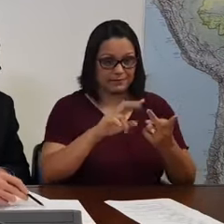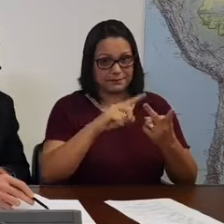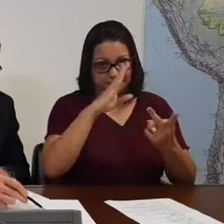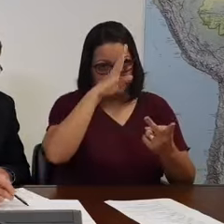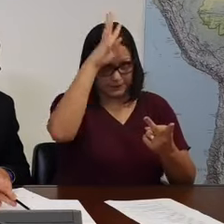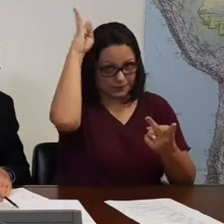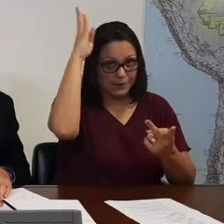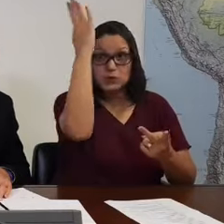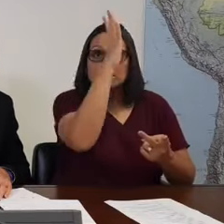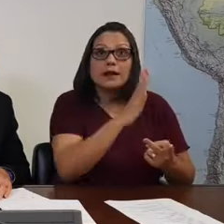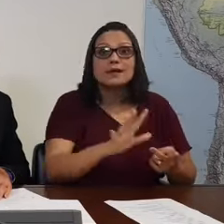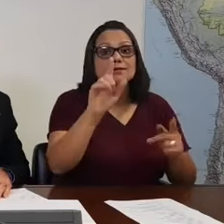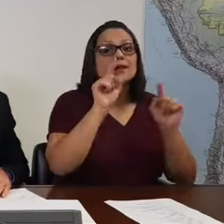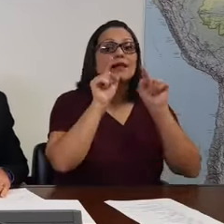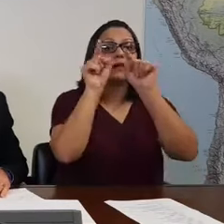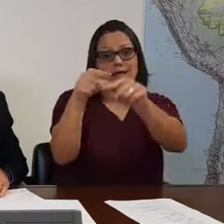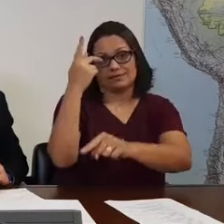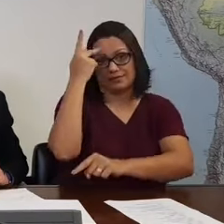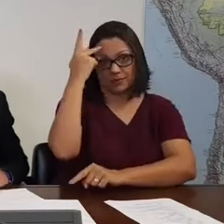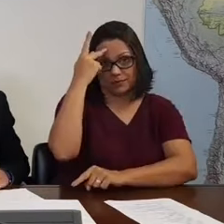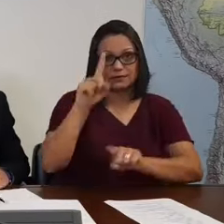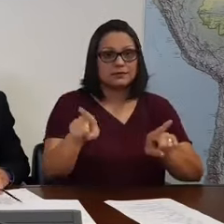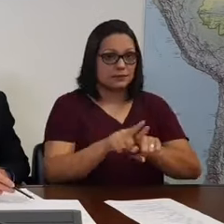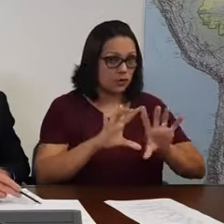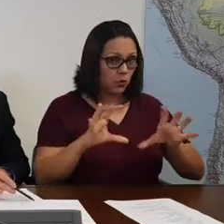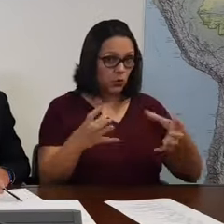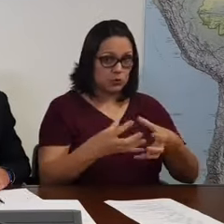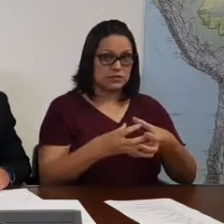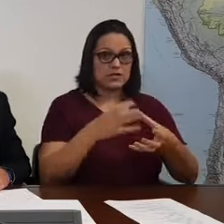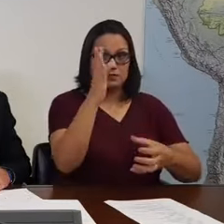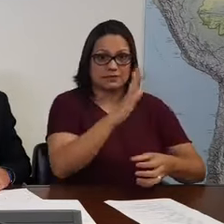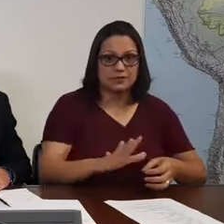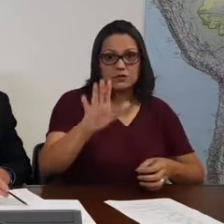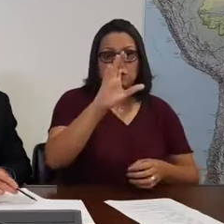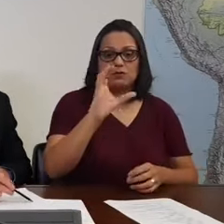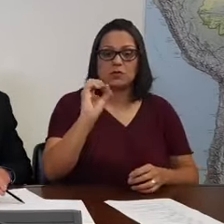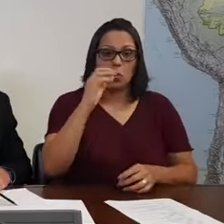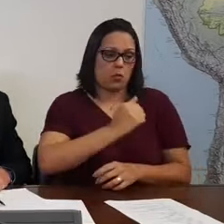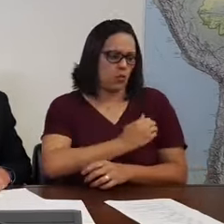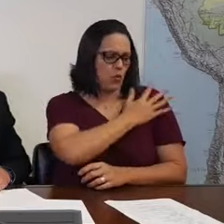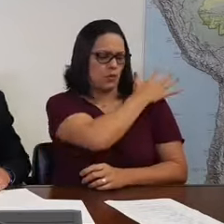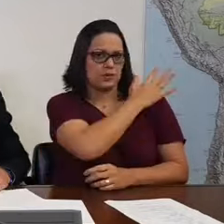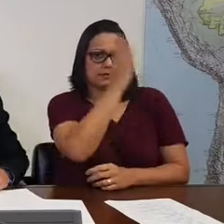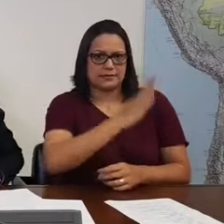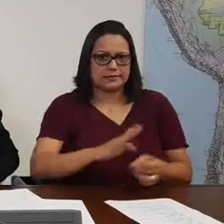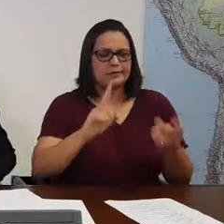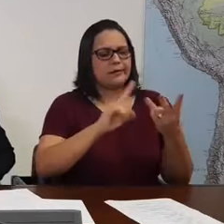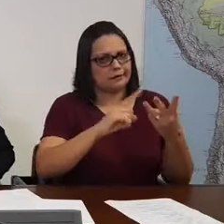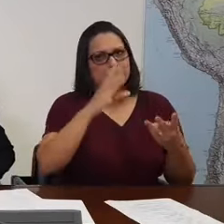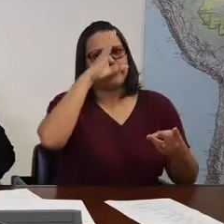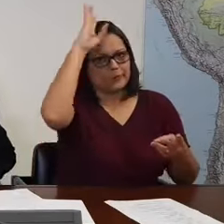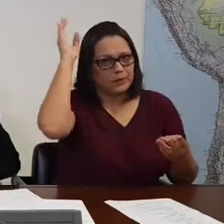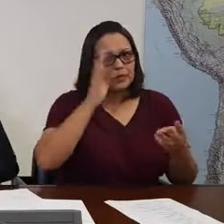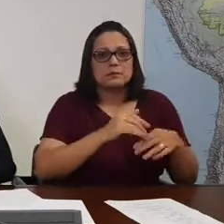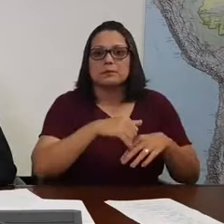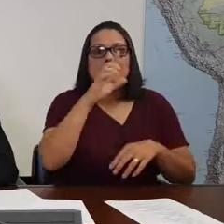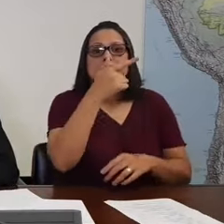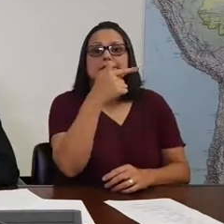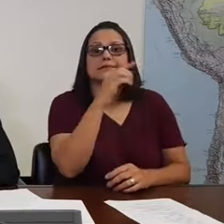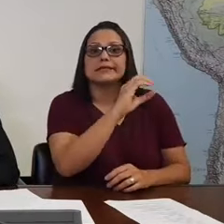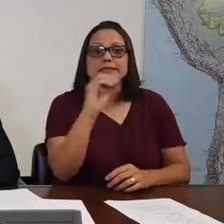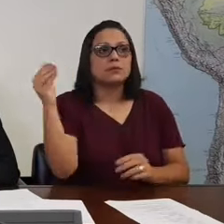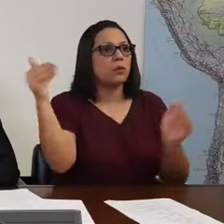Paulo, juntamente com o Conselho Nacional de Comandantes Gerais de Polícias Militares e Bombeiros também, mais de 700